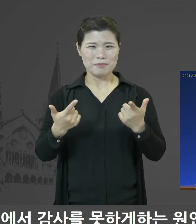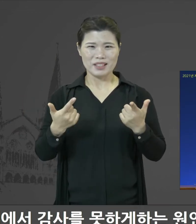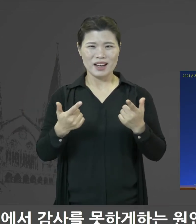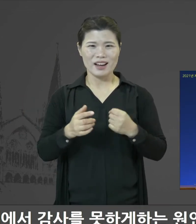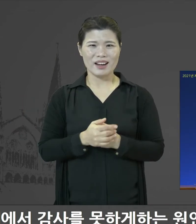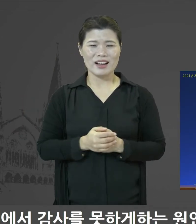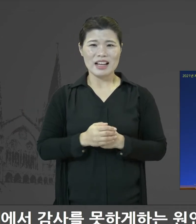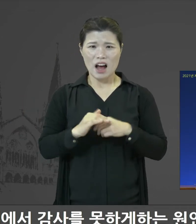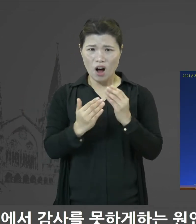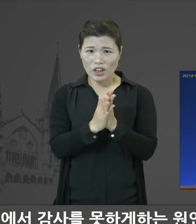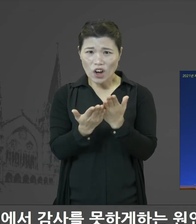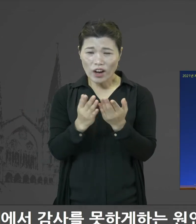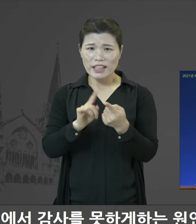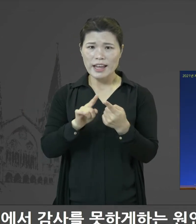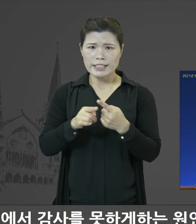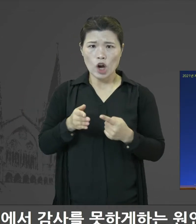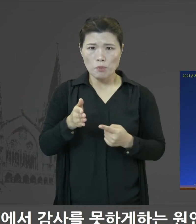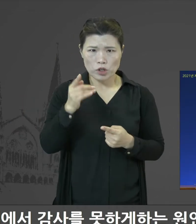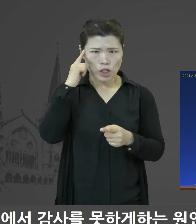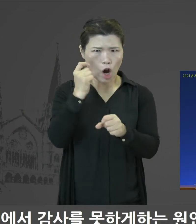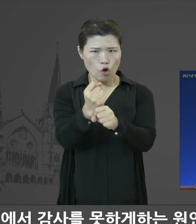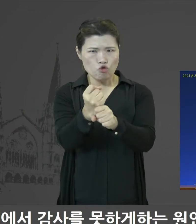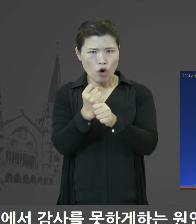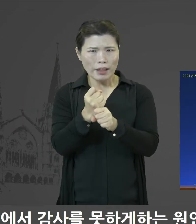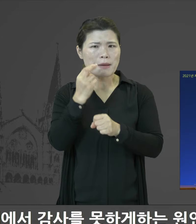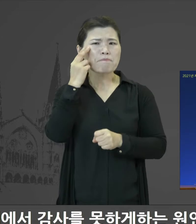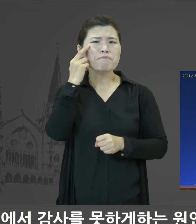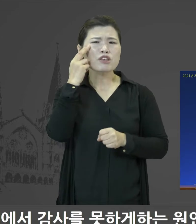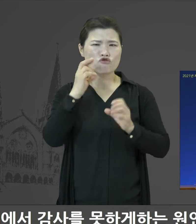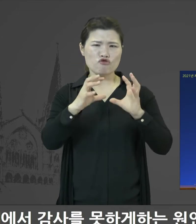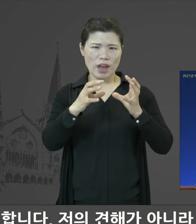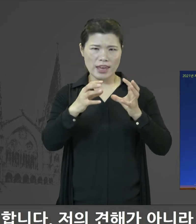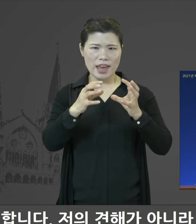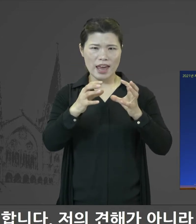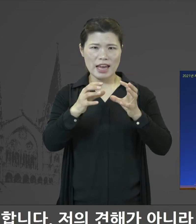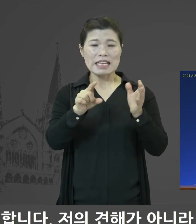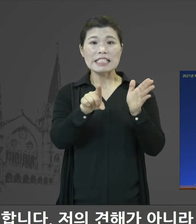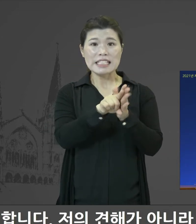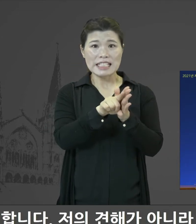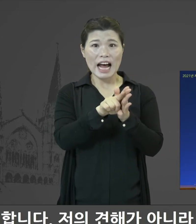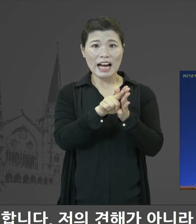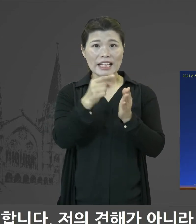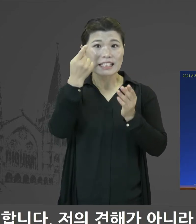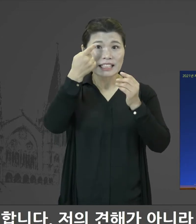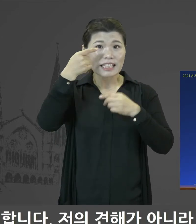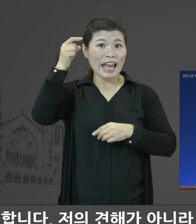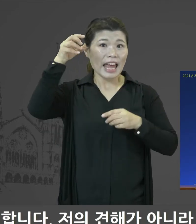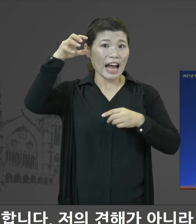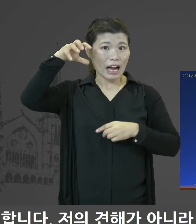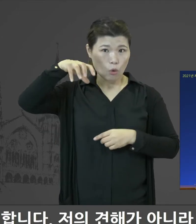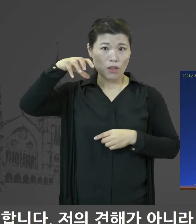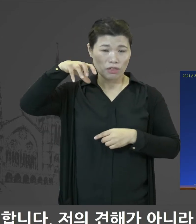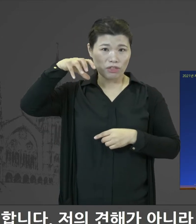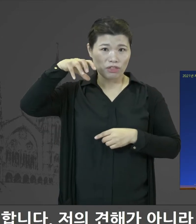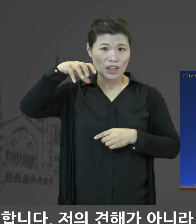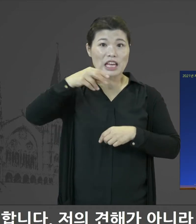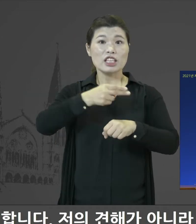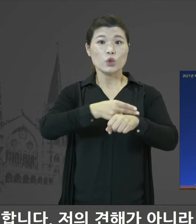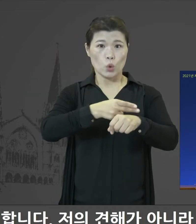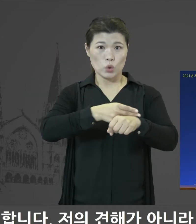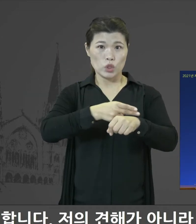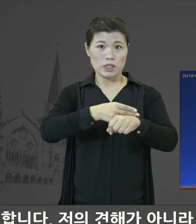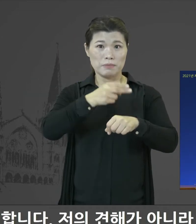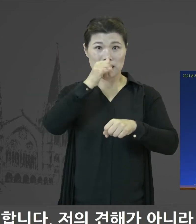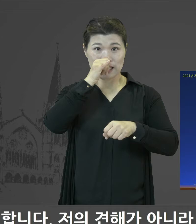전문적으로 연구한 미국의 시카고 근처에 가면 트리니티 신학대학원이라고 복음주의 신학교가 있습니다. 거기에